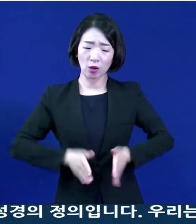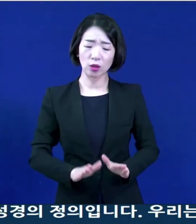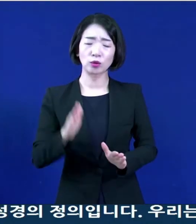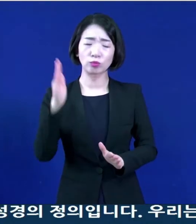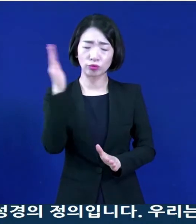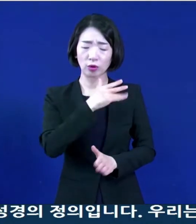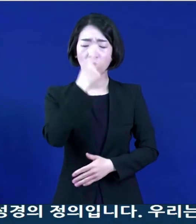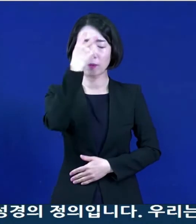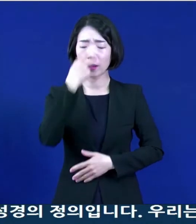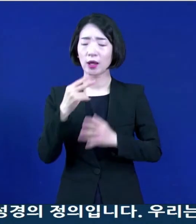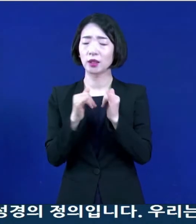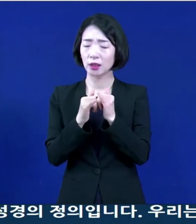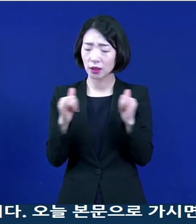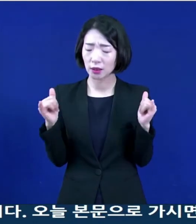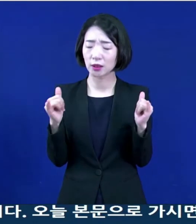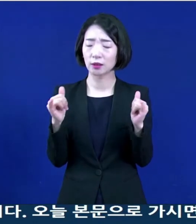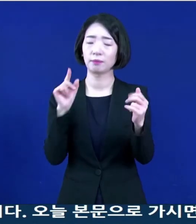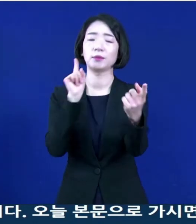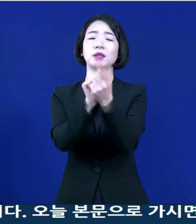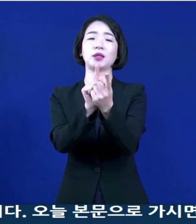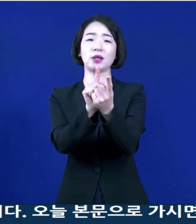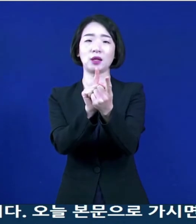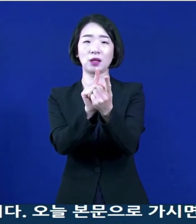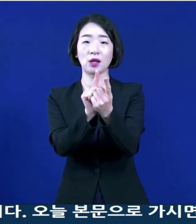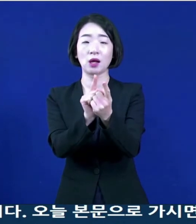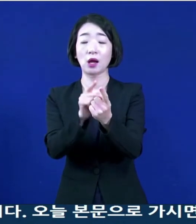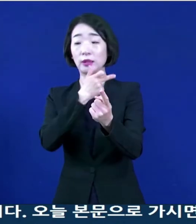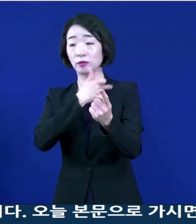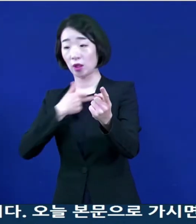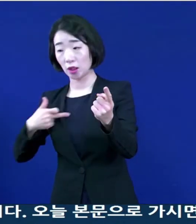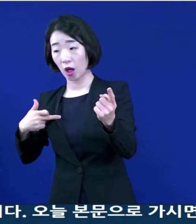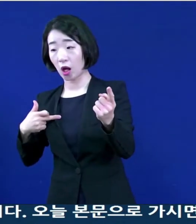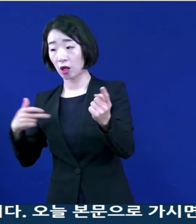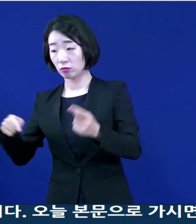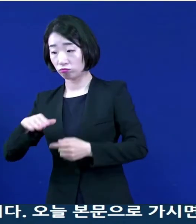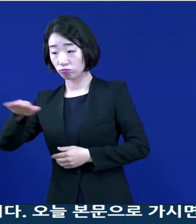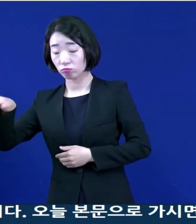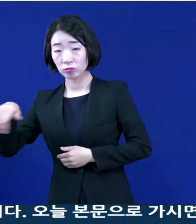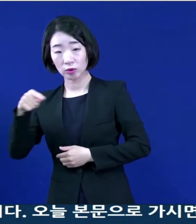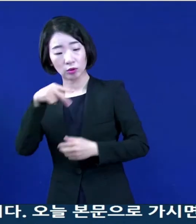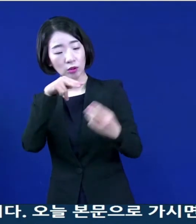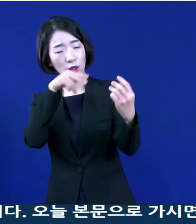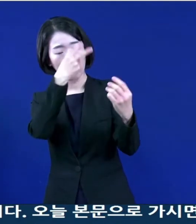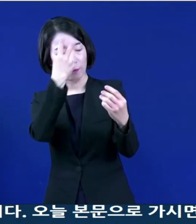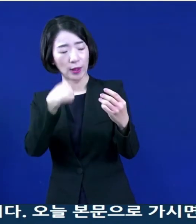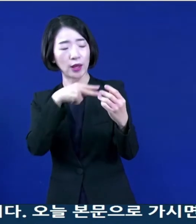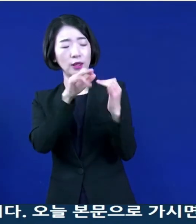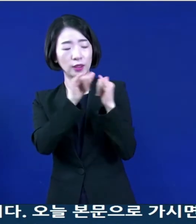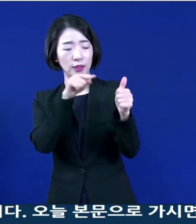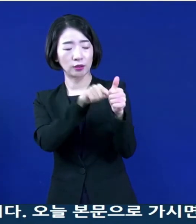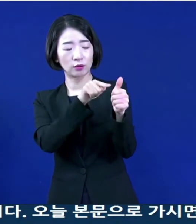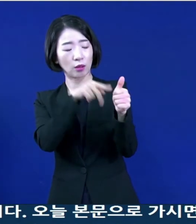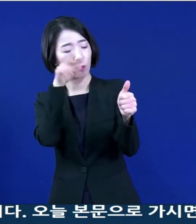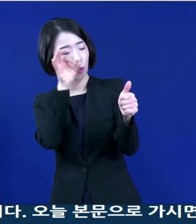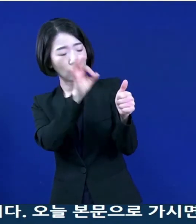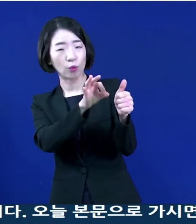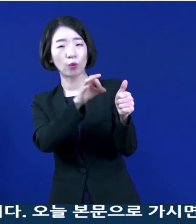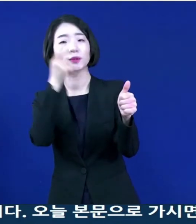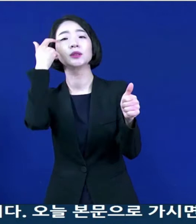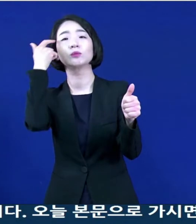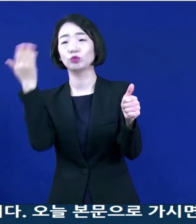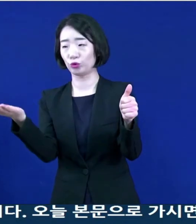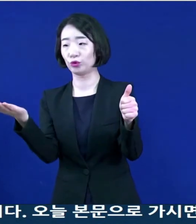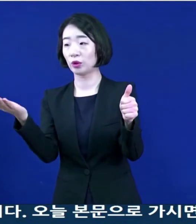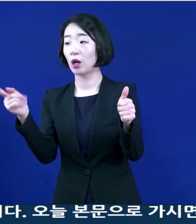보는 맹인, 그를 만났고요, 제자들이 바로 그 맹인을 두고 보면서 질문을 하는 겁니다.